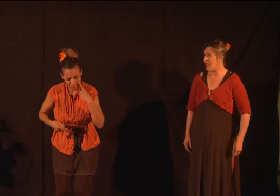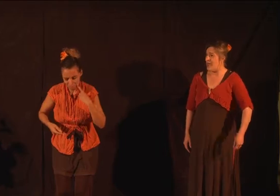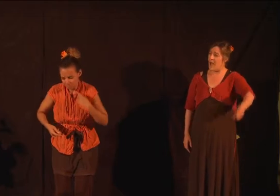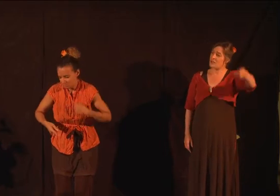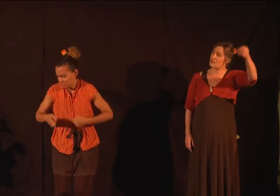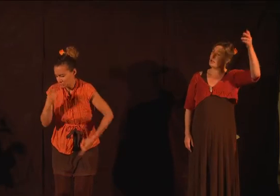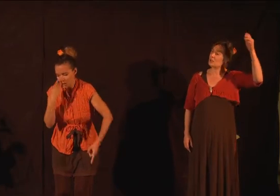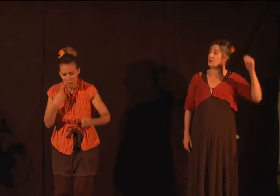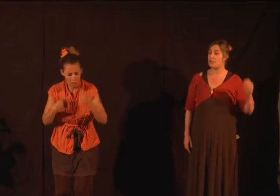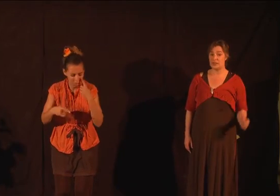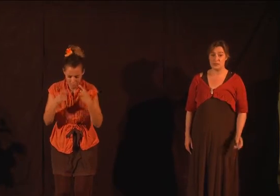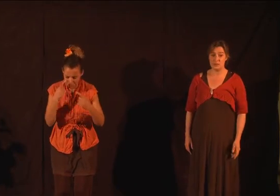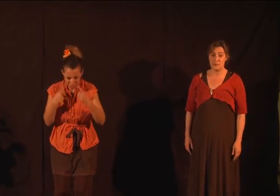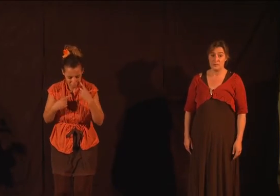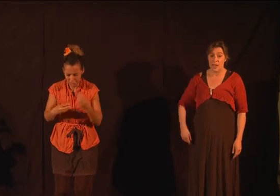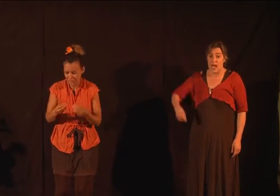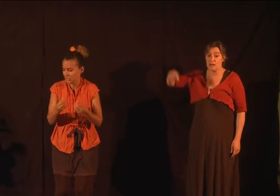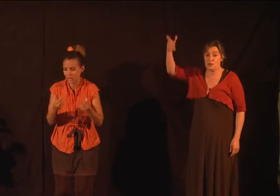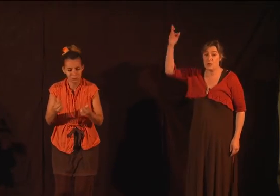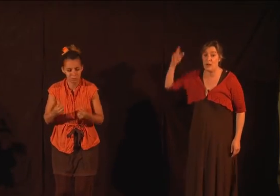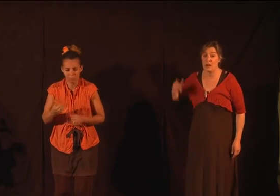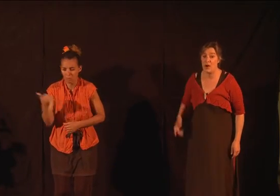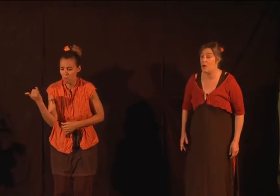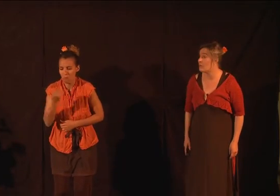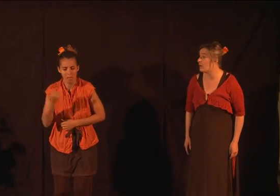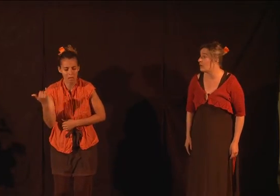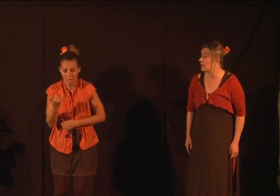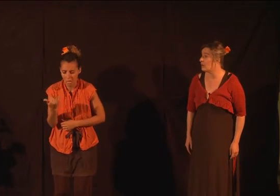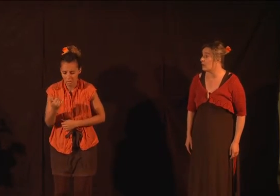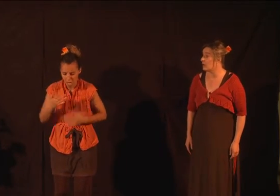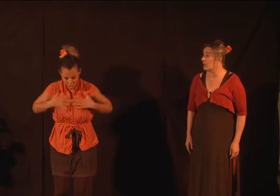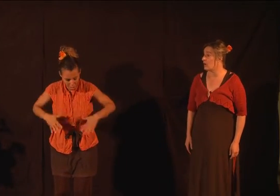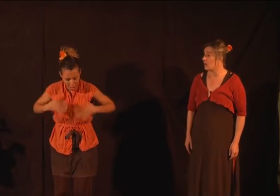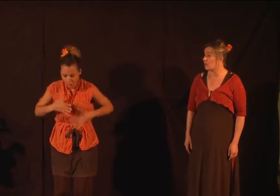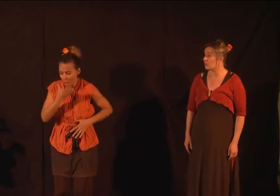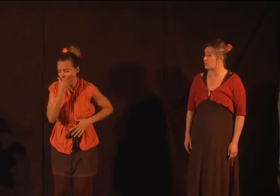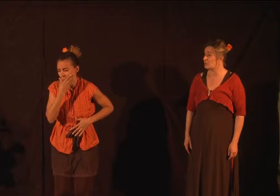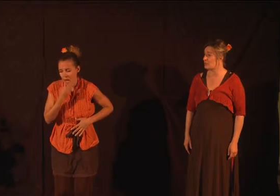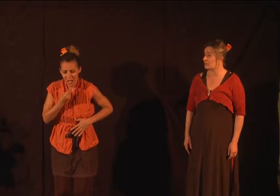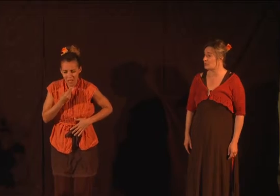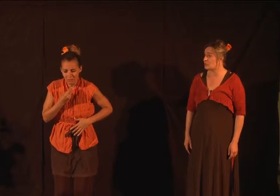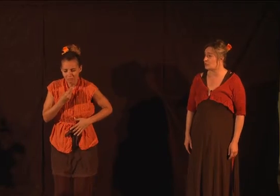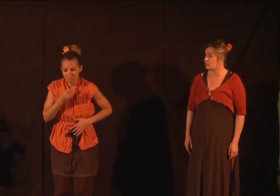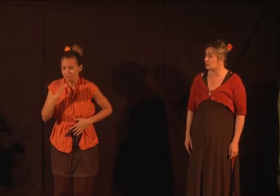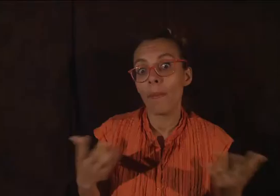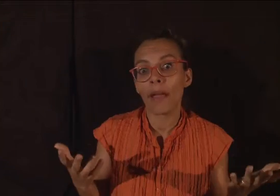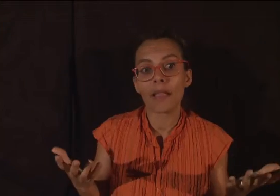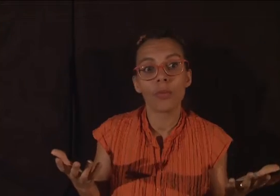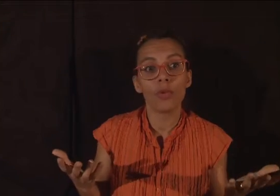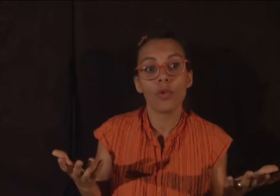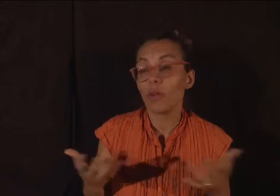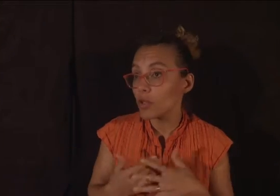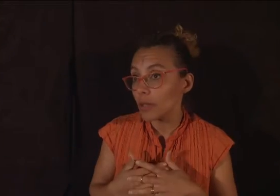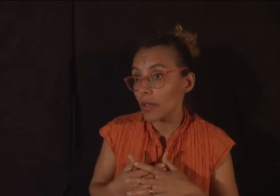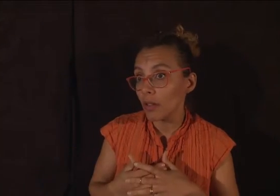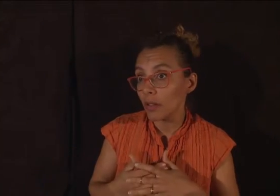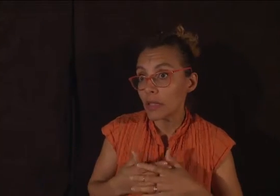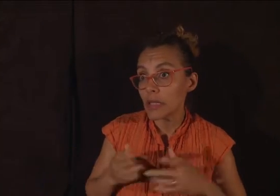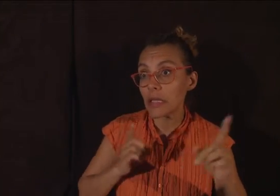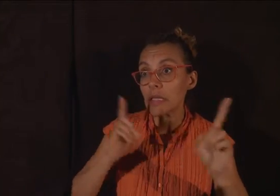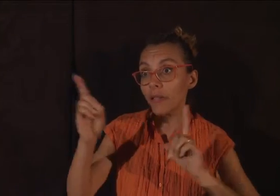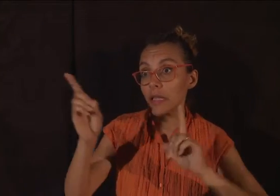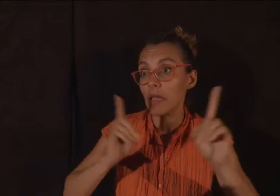n'est pas universelle contrairement à ce qu'on croit, puisqu'il y a une langue se construit en fonction d'une culture et il n'y a pas de culture universelle. Par exemple, le mois de juillet